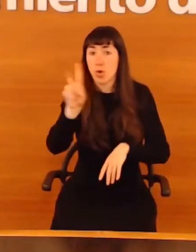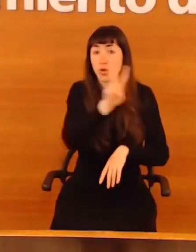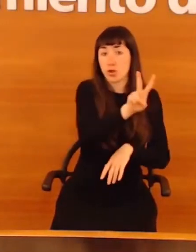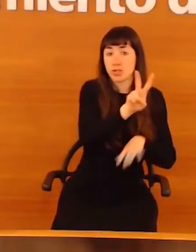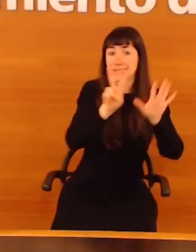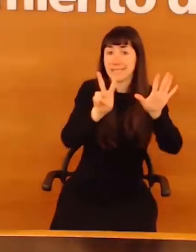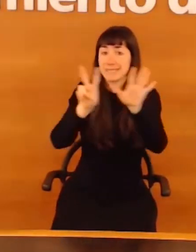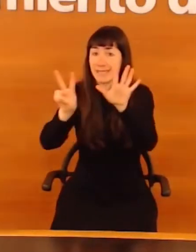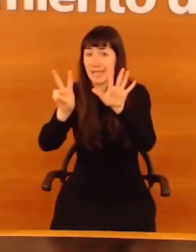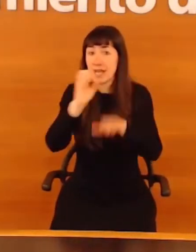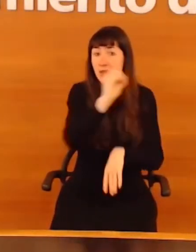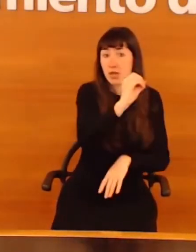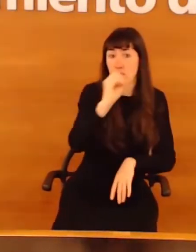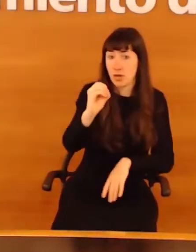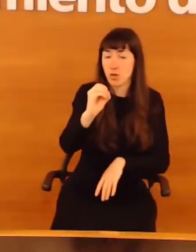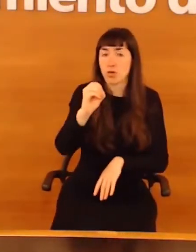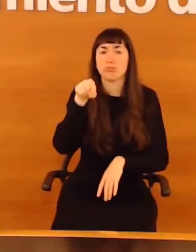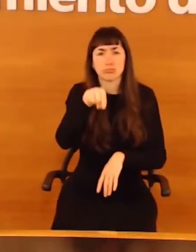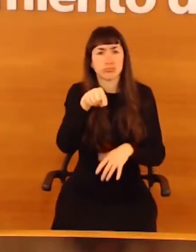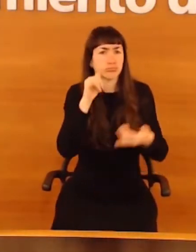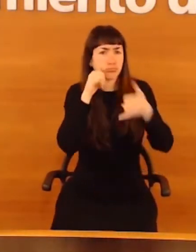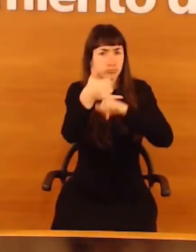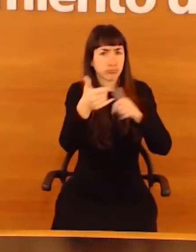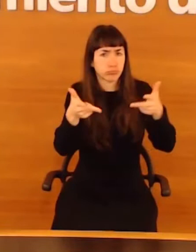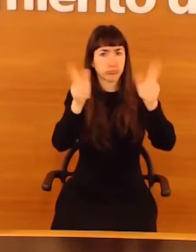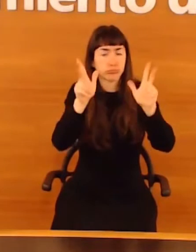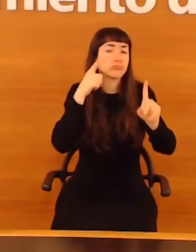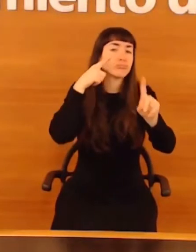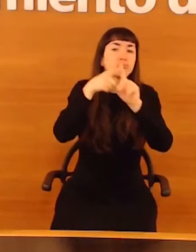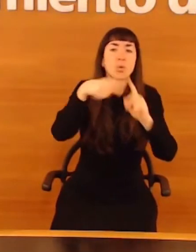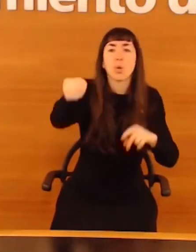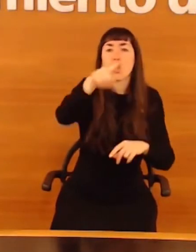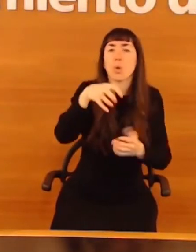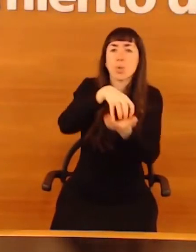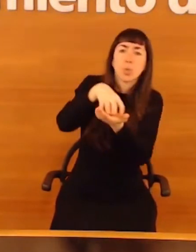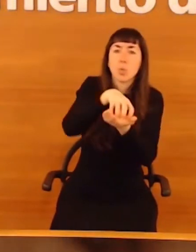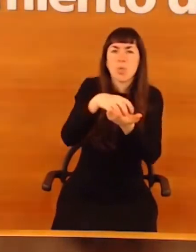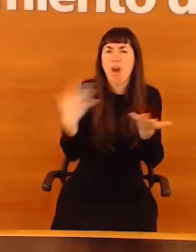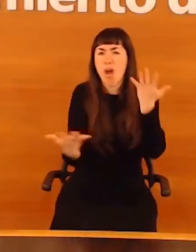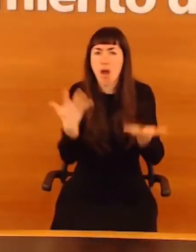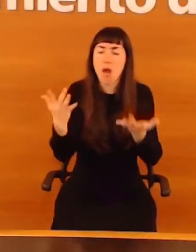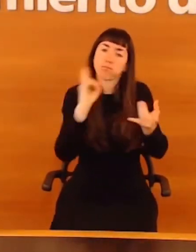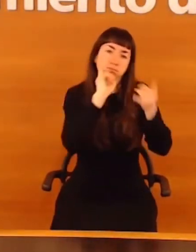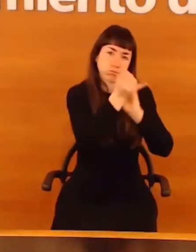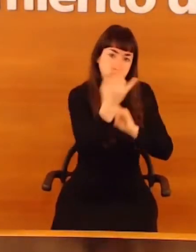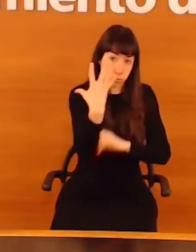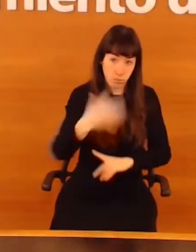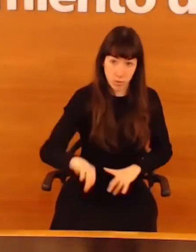941-277-000, están activos para resolver cualquier duda que pueda surgir ante esta situación de estado de